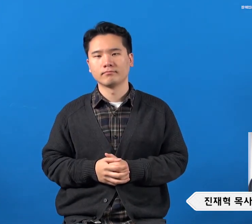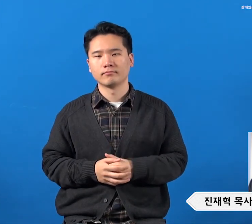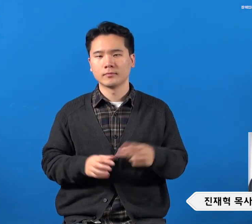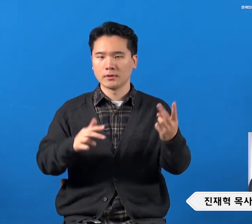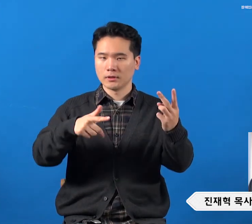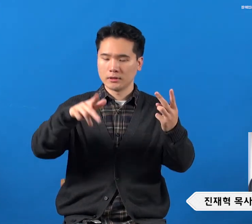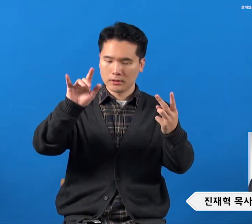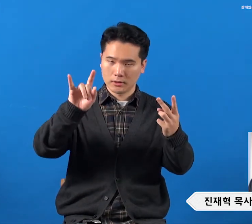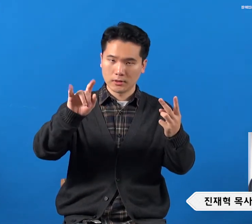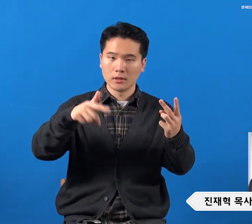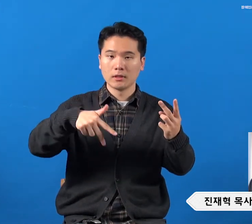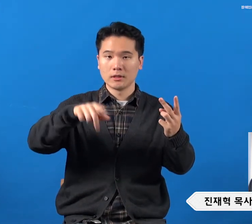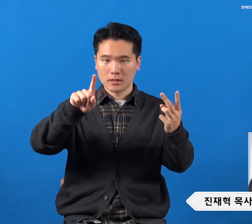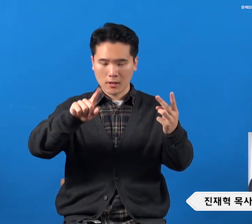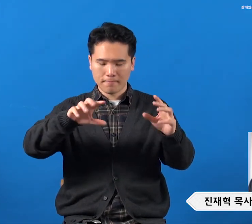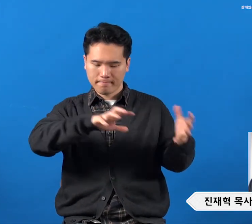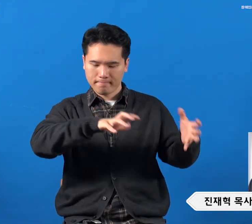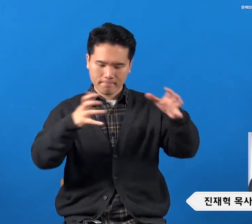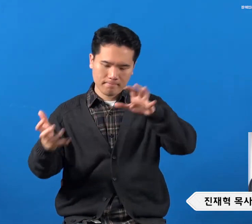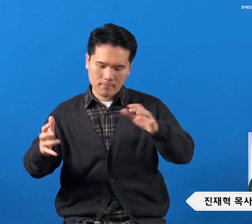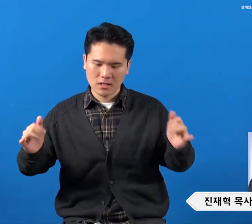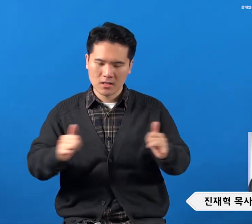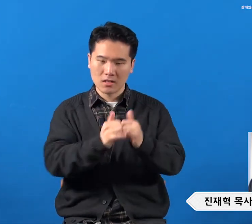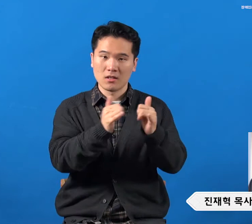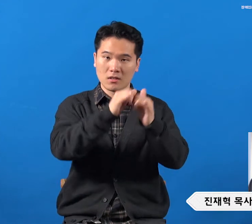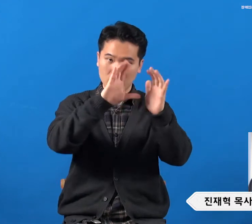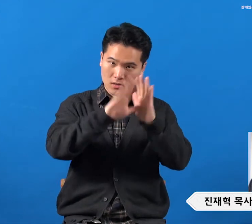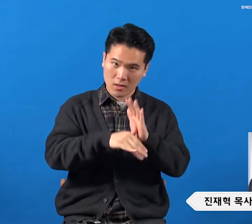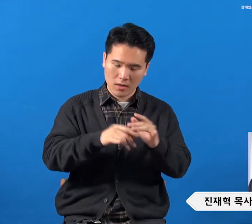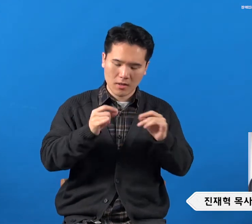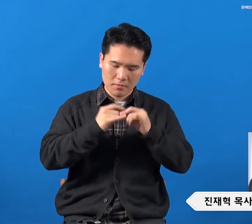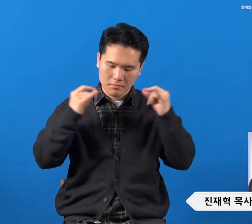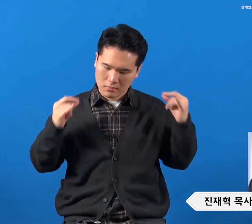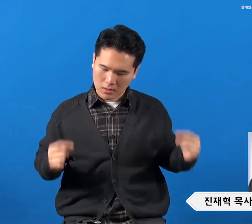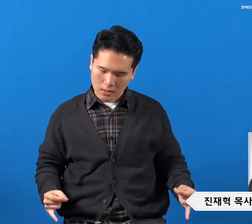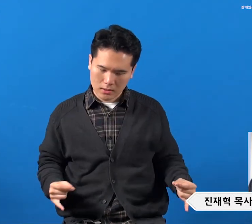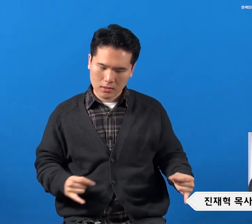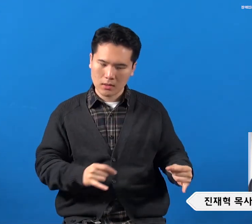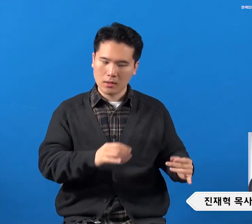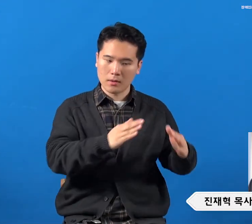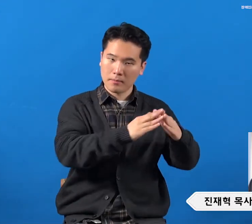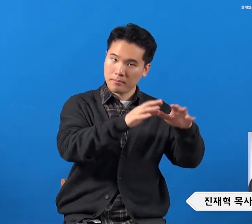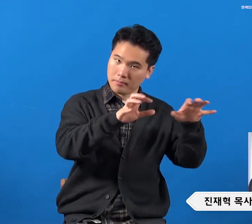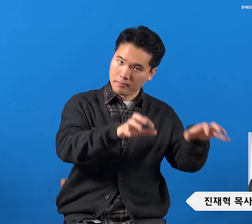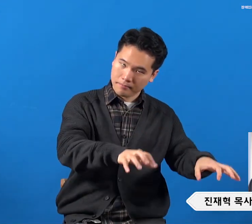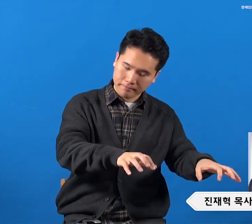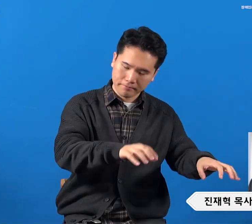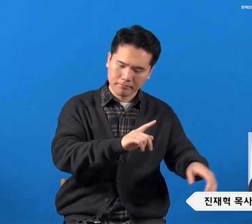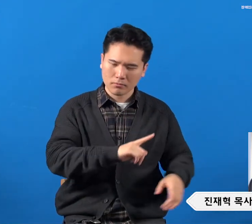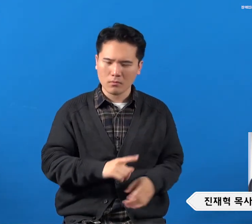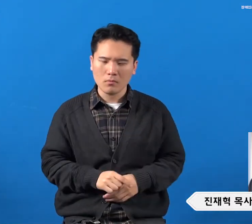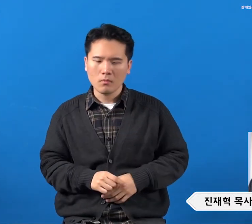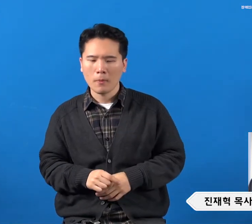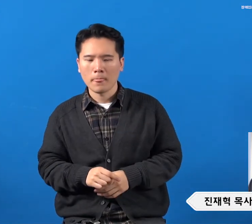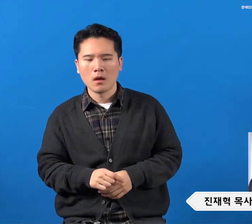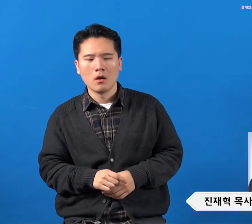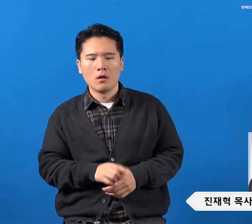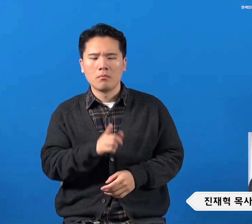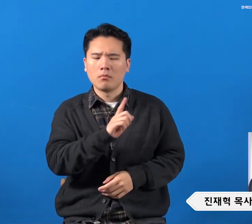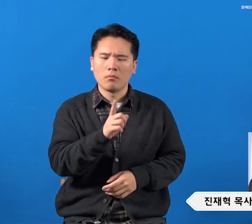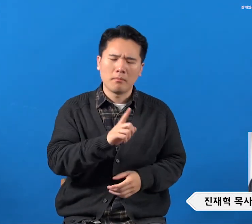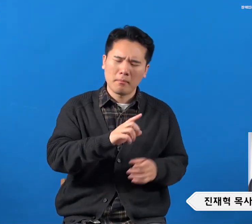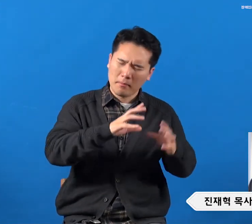당시에 프랑스의 한 마을에서 전쟁 고아로 인해서 얼마나 많은 어린 소년들이 배고픔 가운데